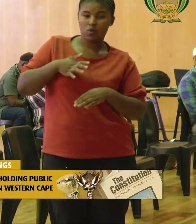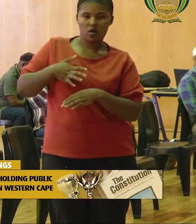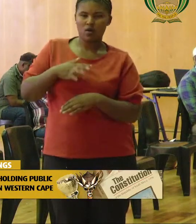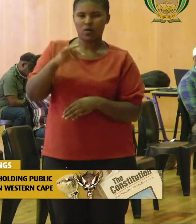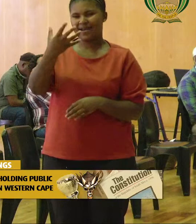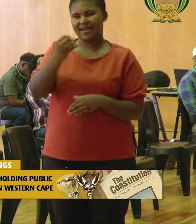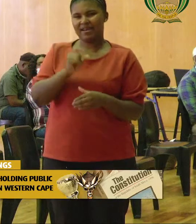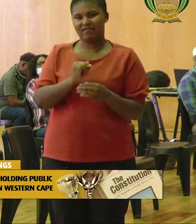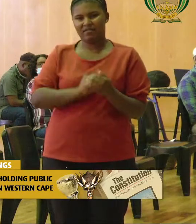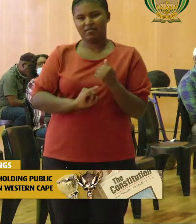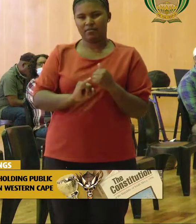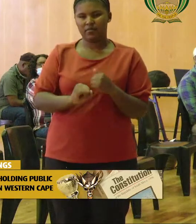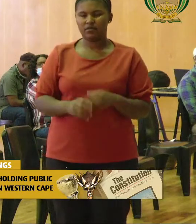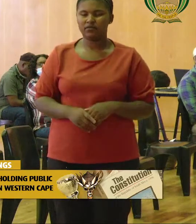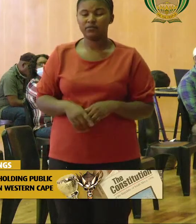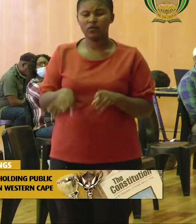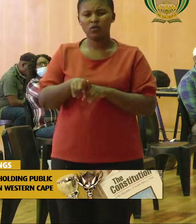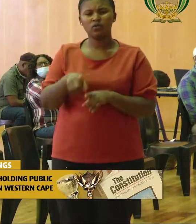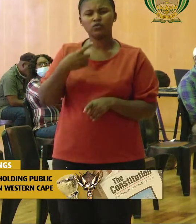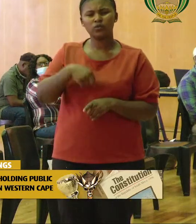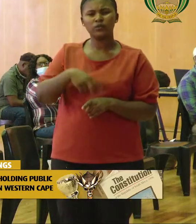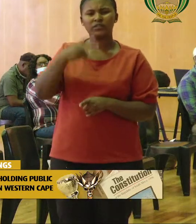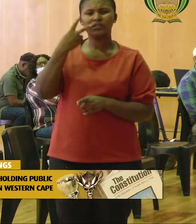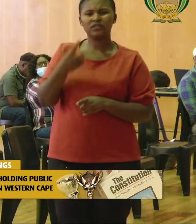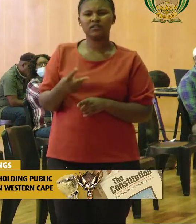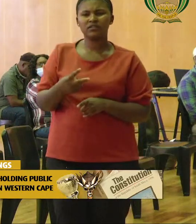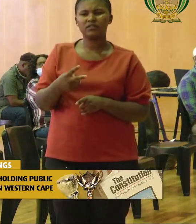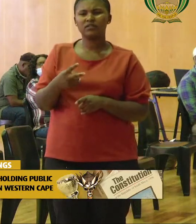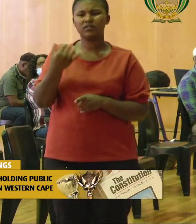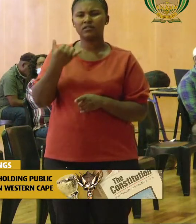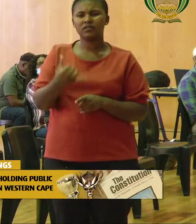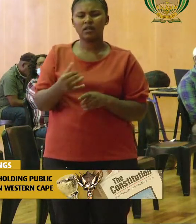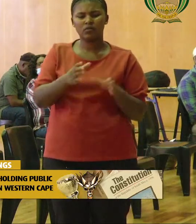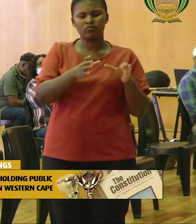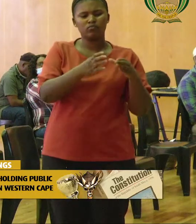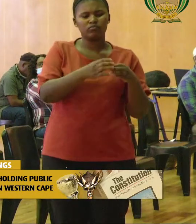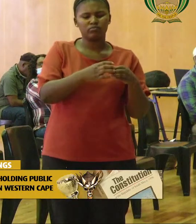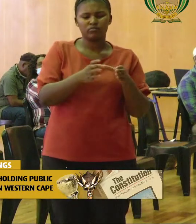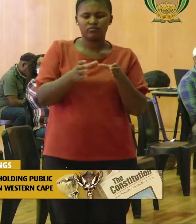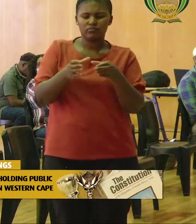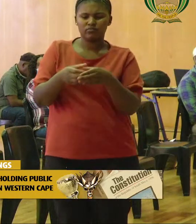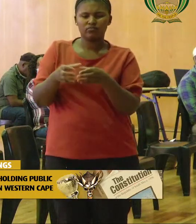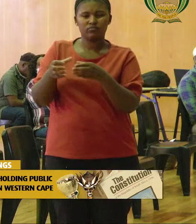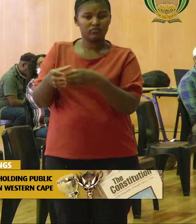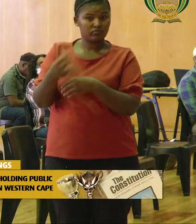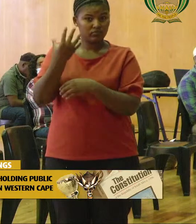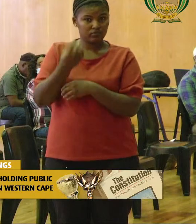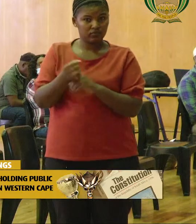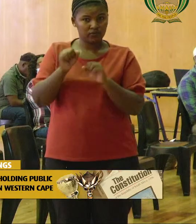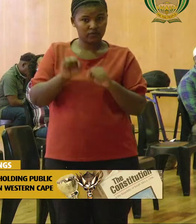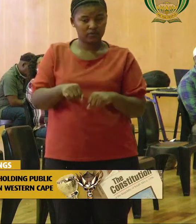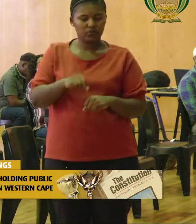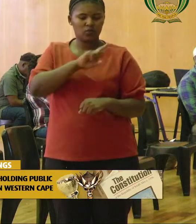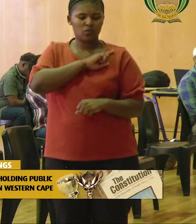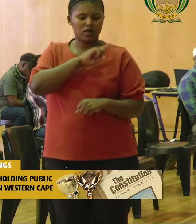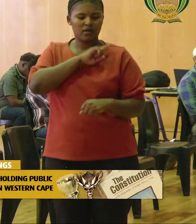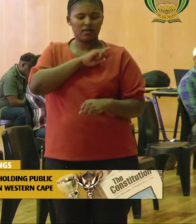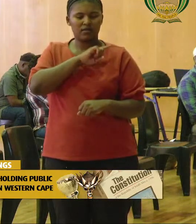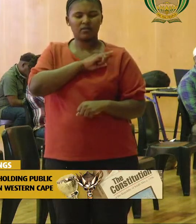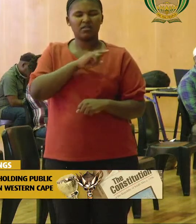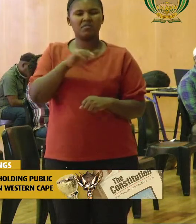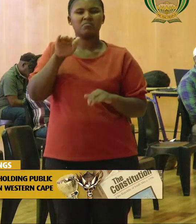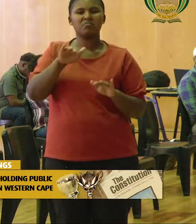okokuba nanjengoba kusanda imibutho ngenxa yabantu abafuna